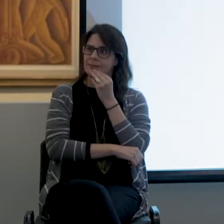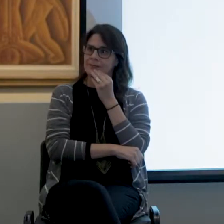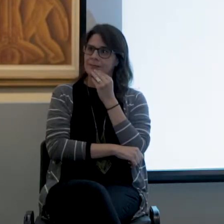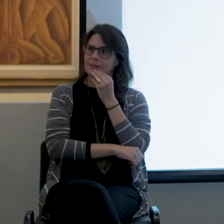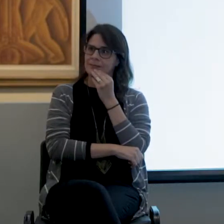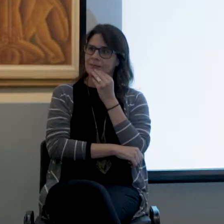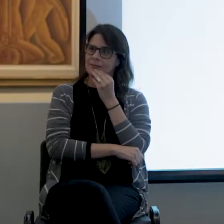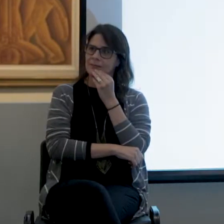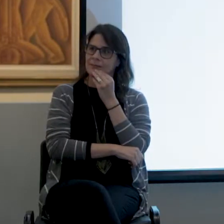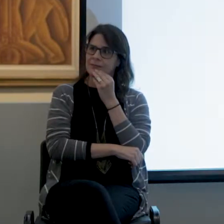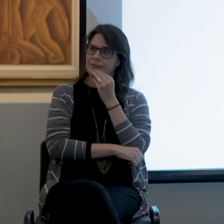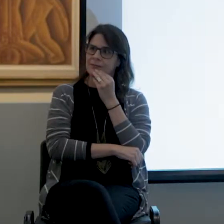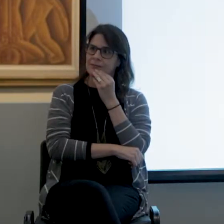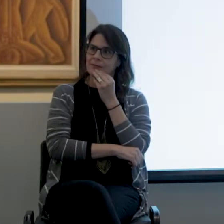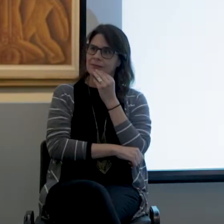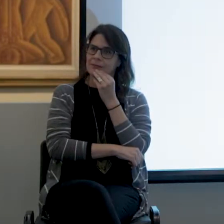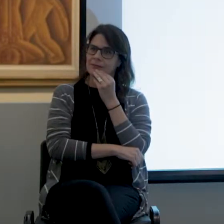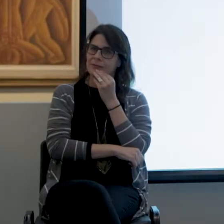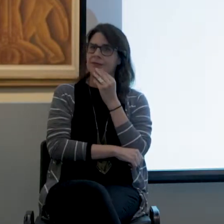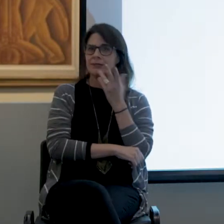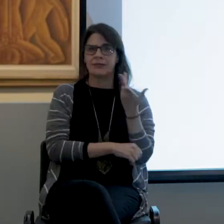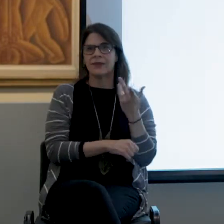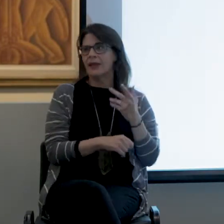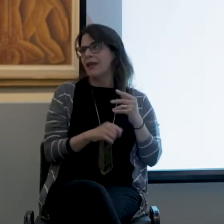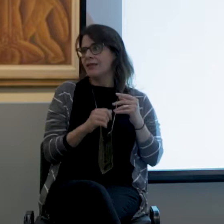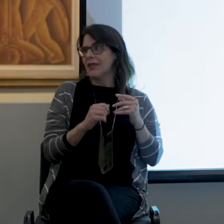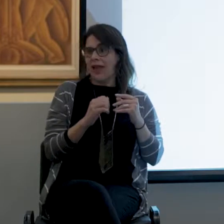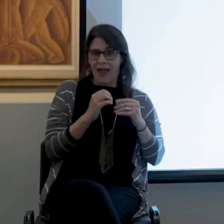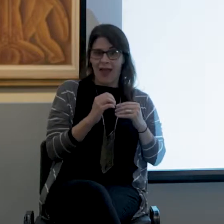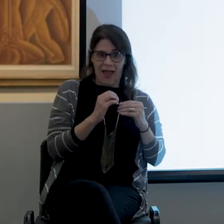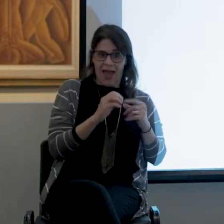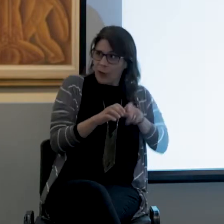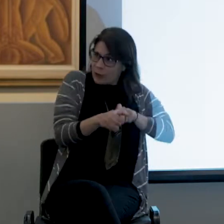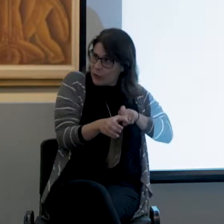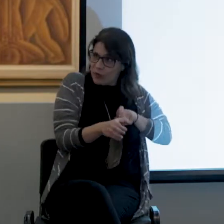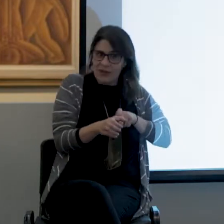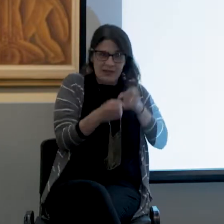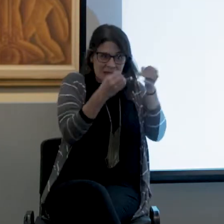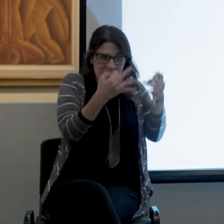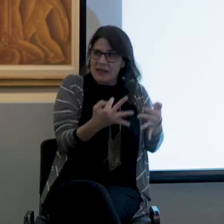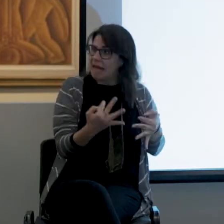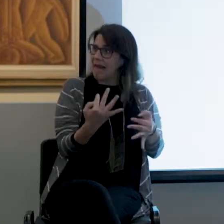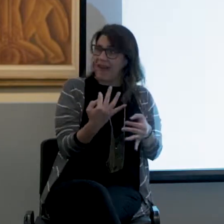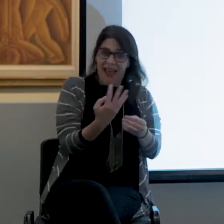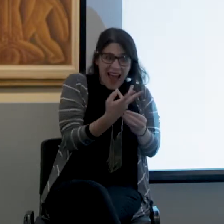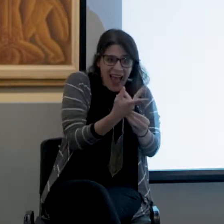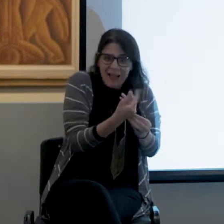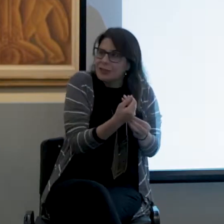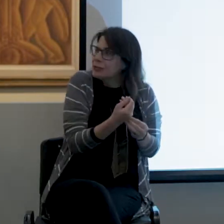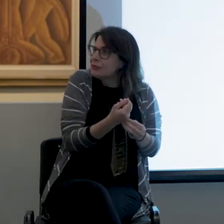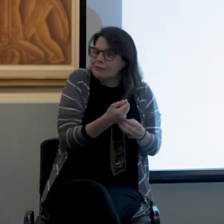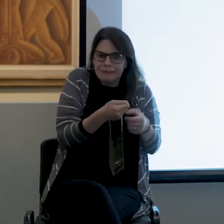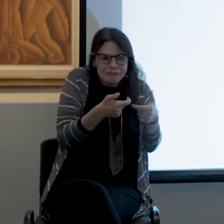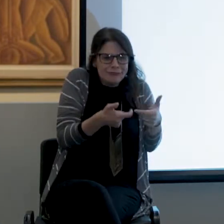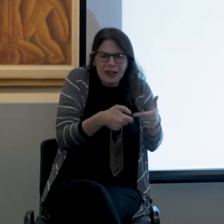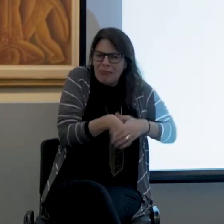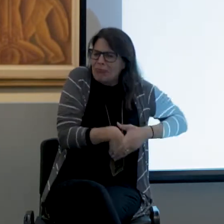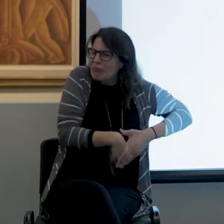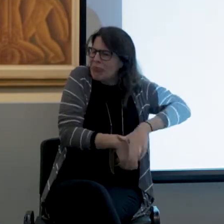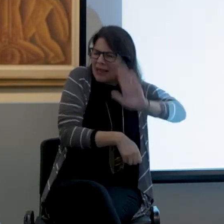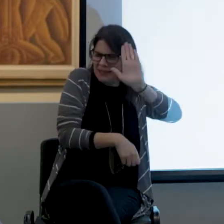Da autonomia, eu estava dizendo que a arte é a mais chata, é a mais difícil, que demora mais, né,